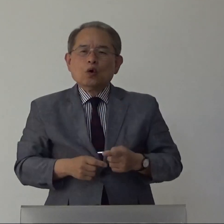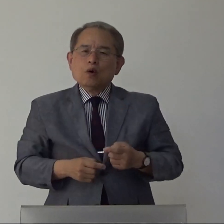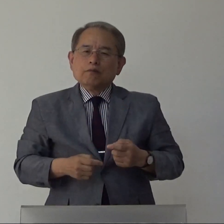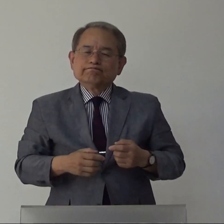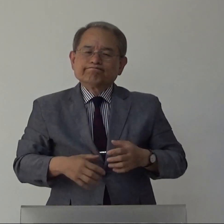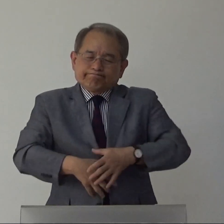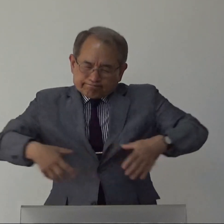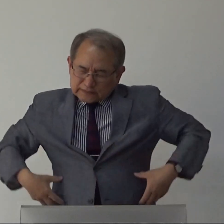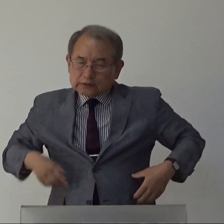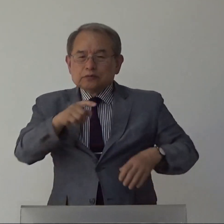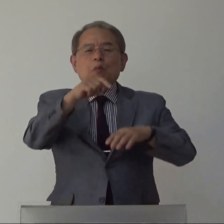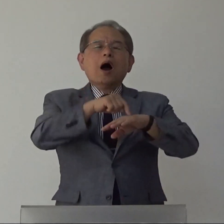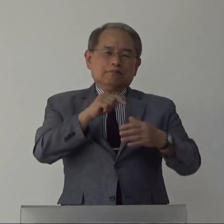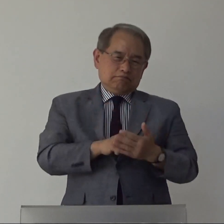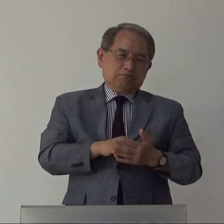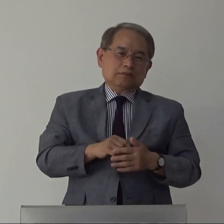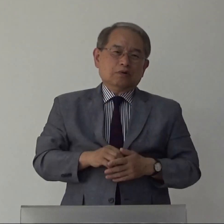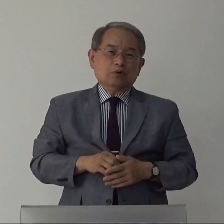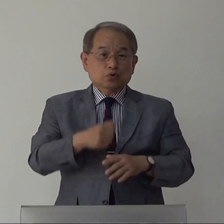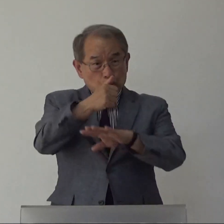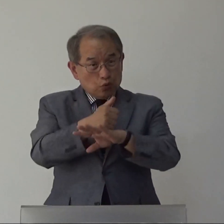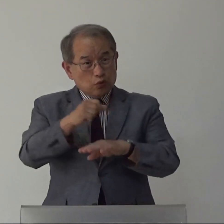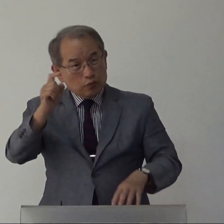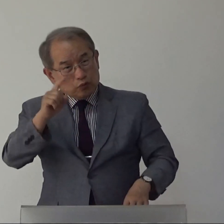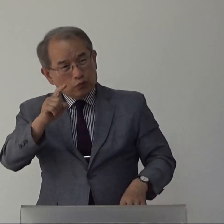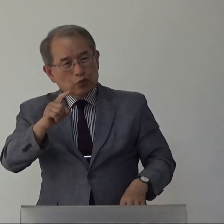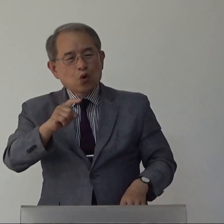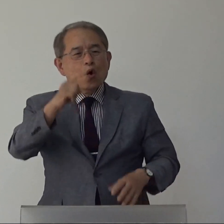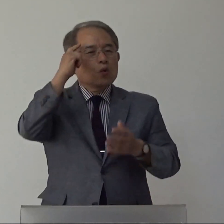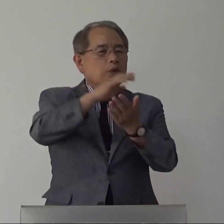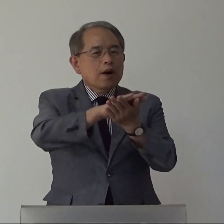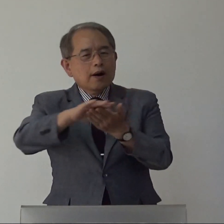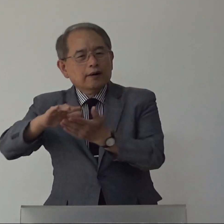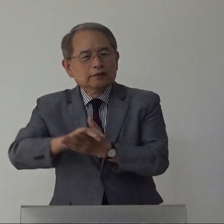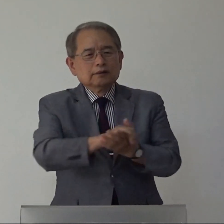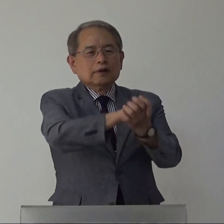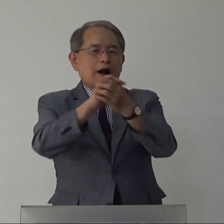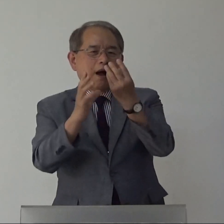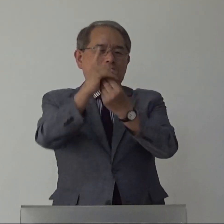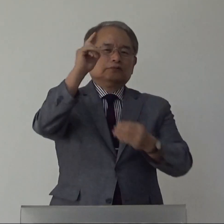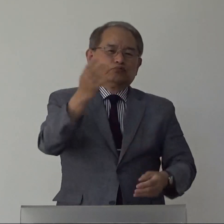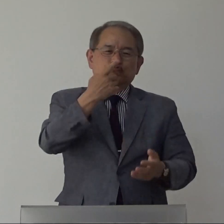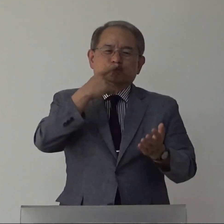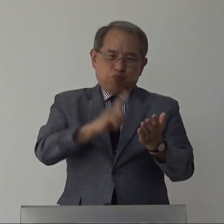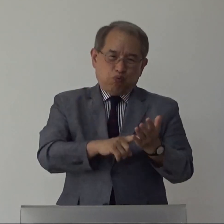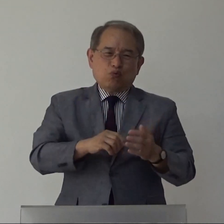성숙한 신앙은요, 서로의 입장을 이해하고 받아들이는 것입니다.